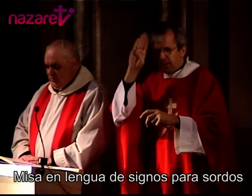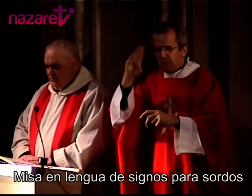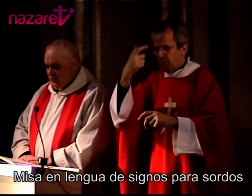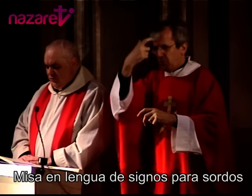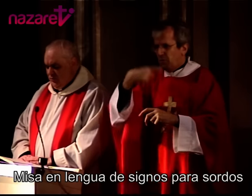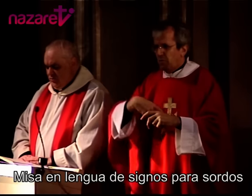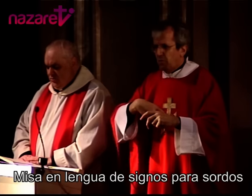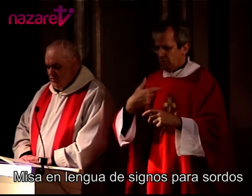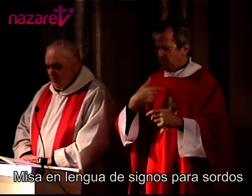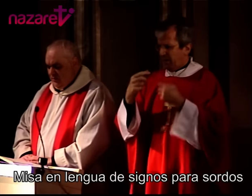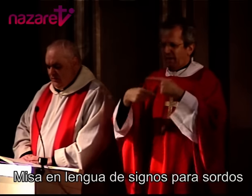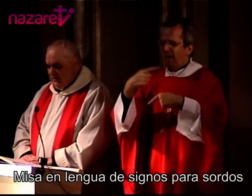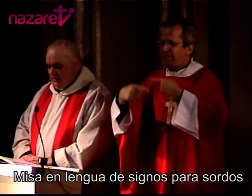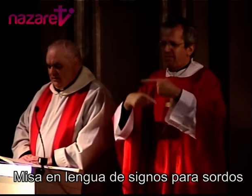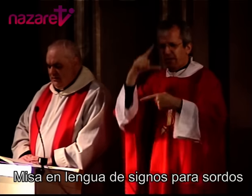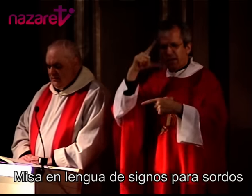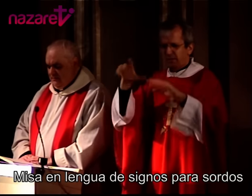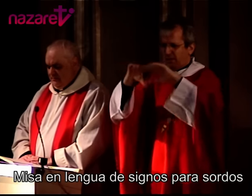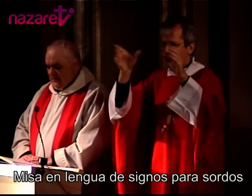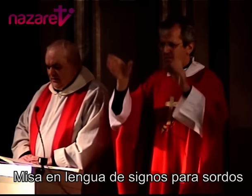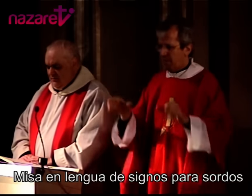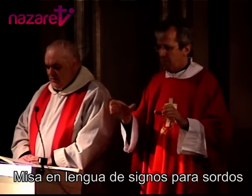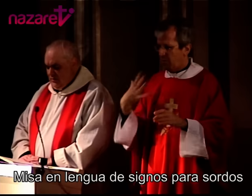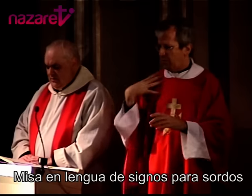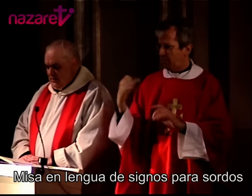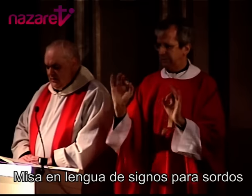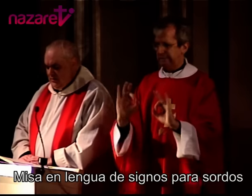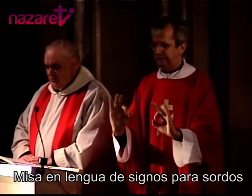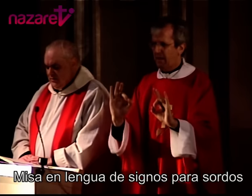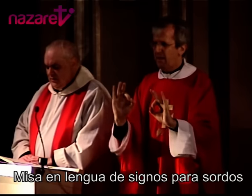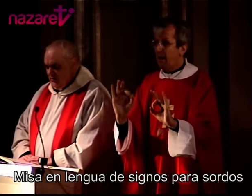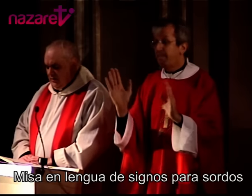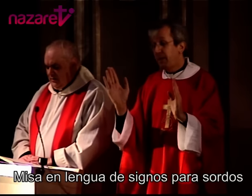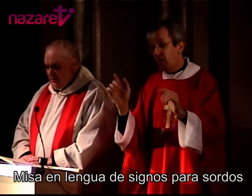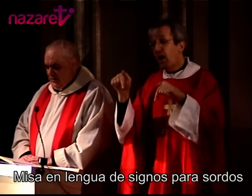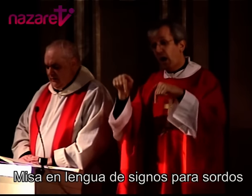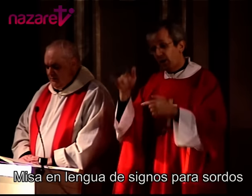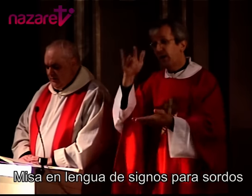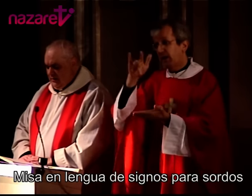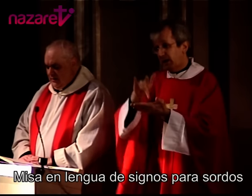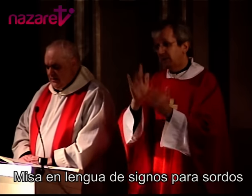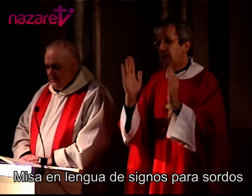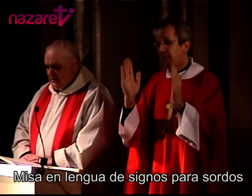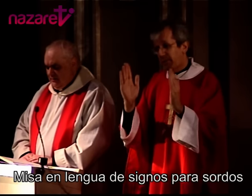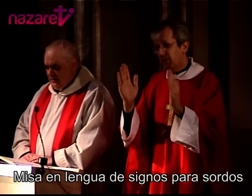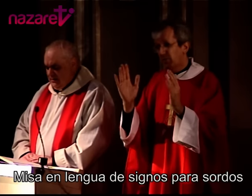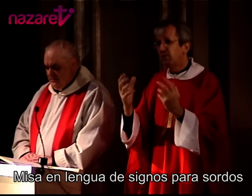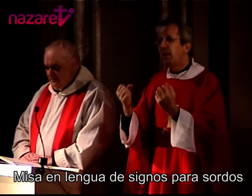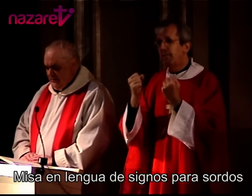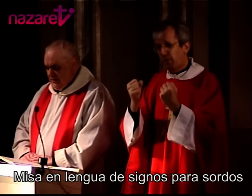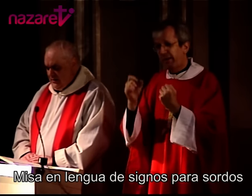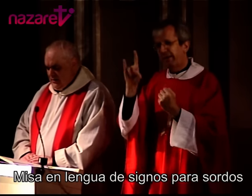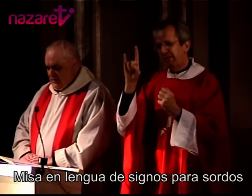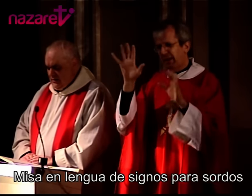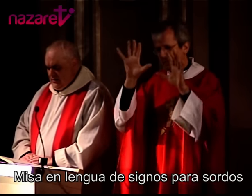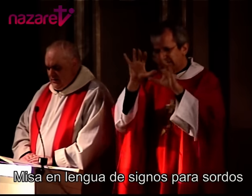templo con vosotros, no me prendisteis. Pero esta es vuestra hora y la del poder de las tinieblas».